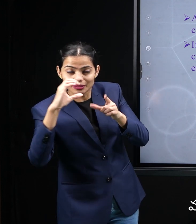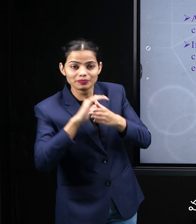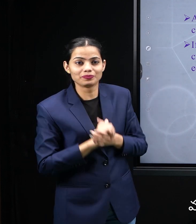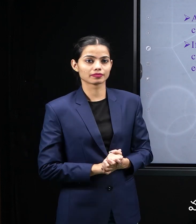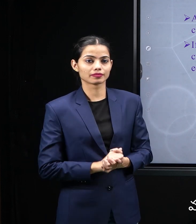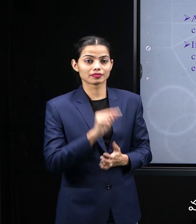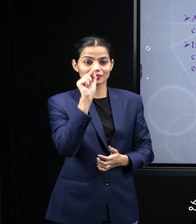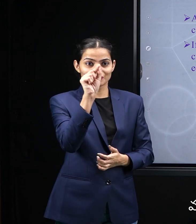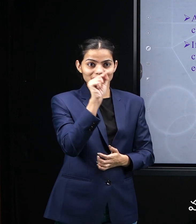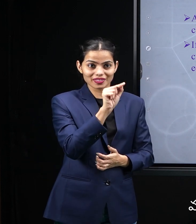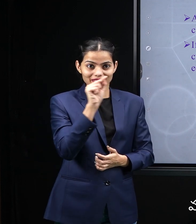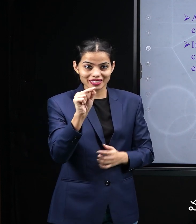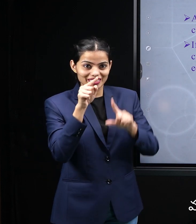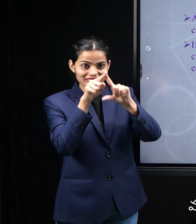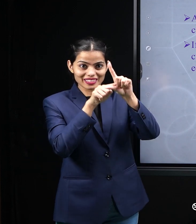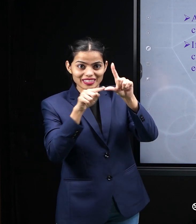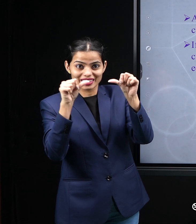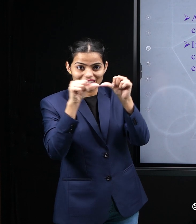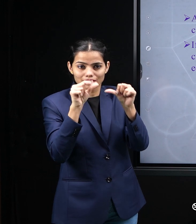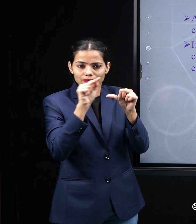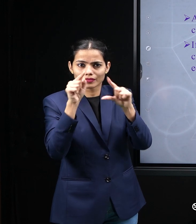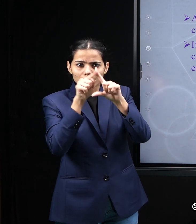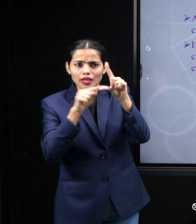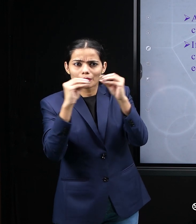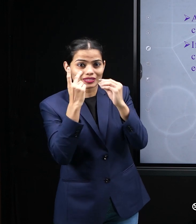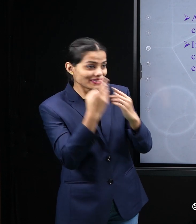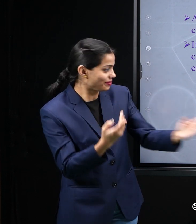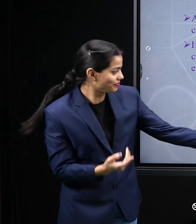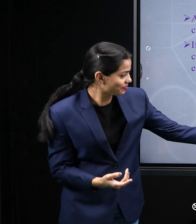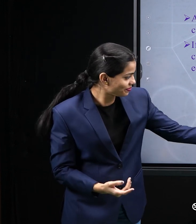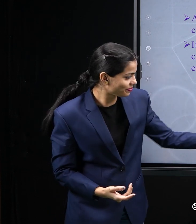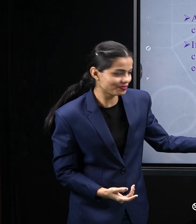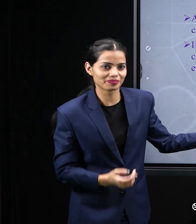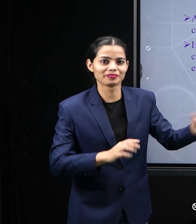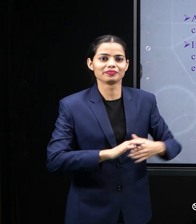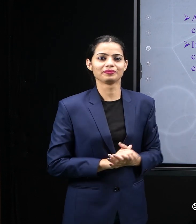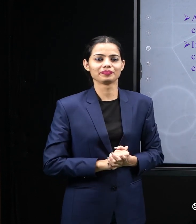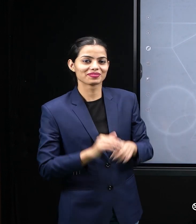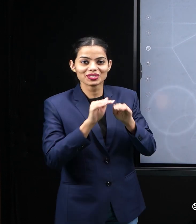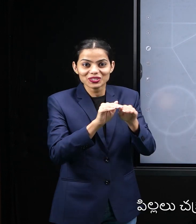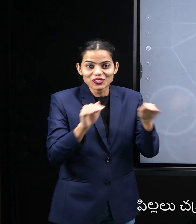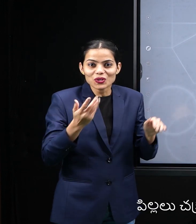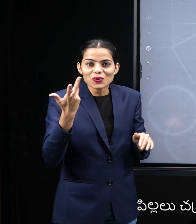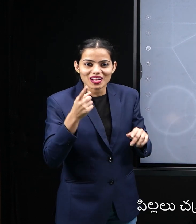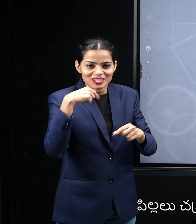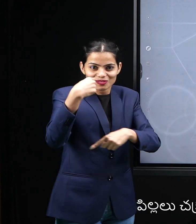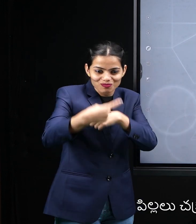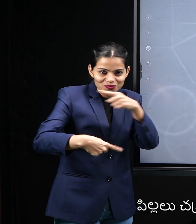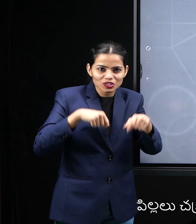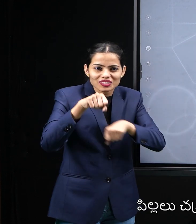1/2 ఇంటూ యాంగిల్ C. అందువలన యాంగిల్ A యాంగిల్ B. పిల్లలు, చక్రీయ